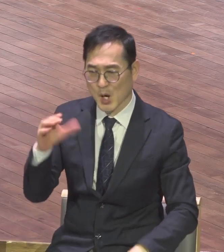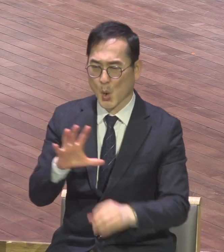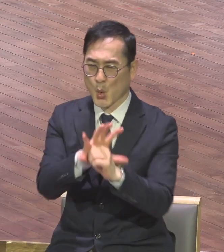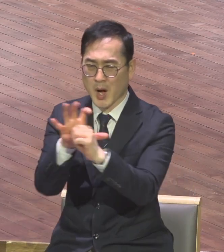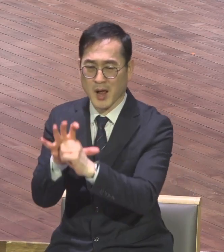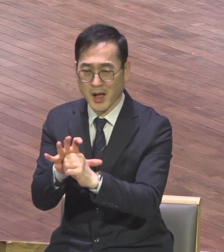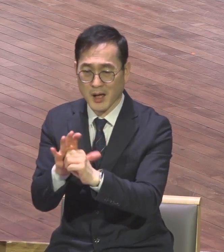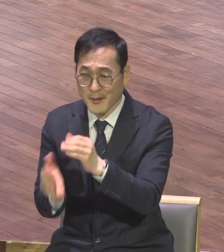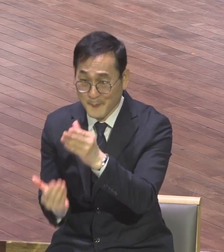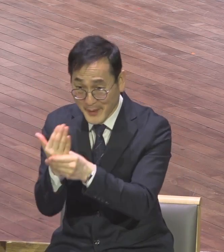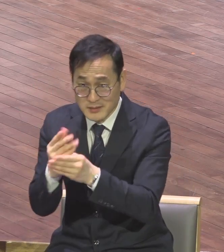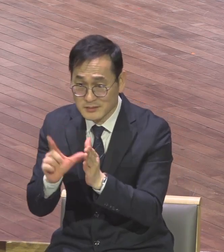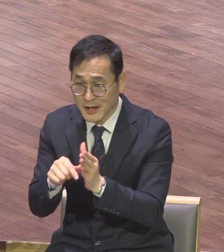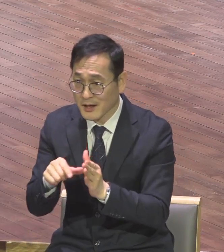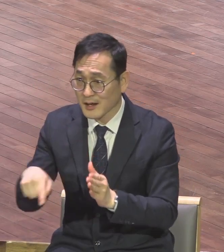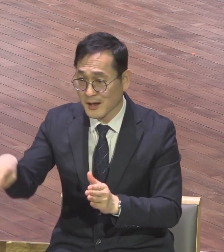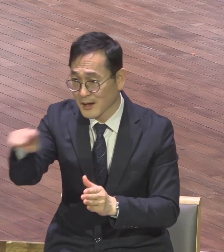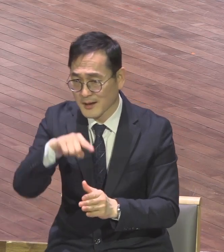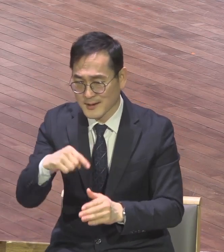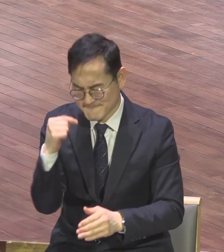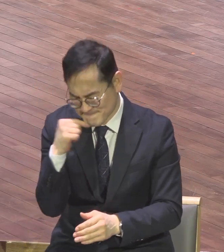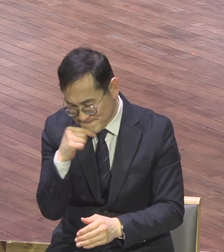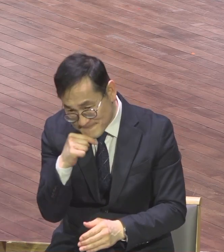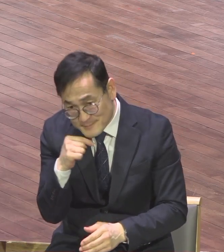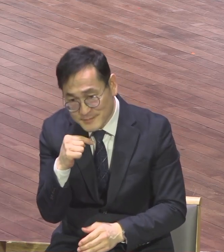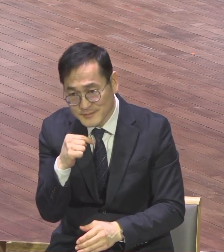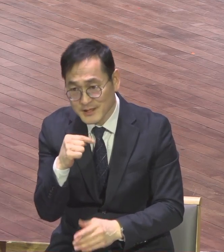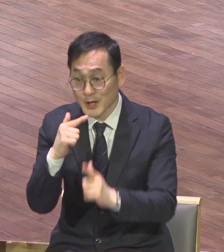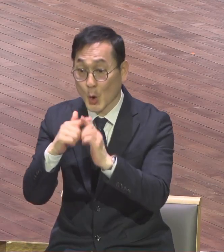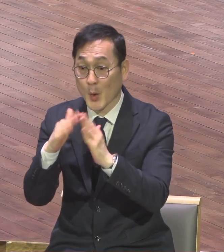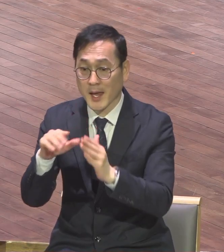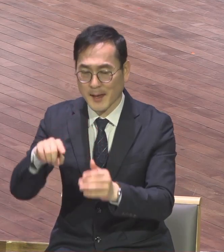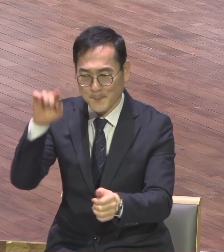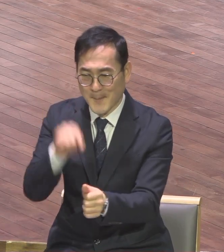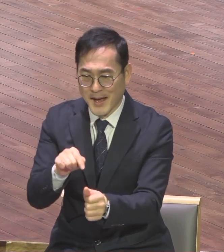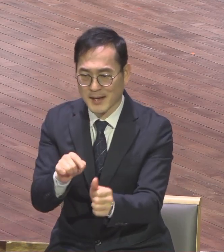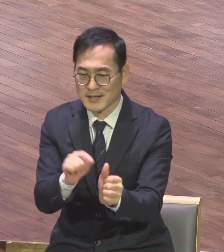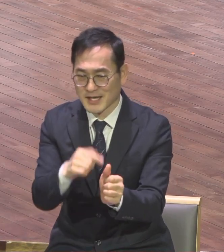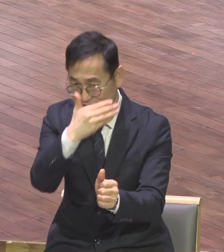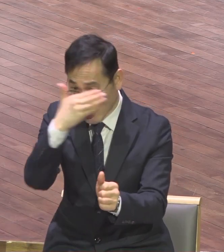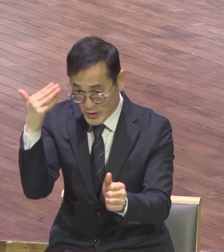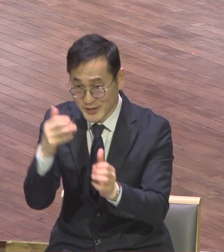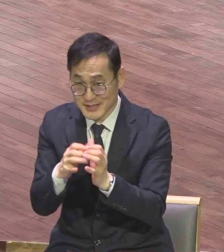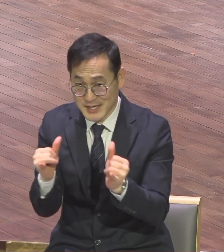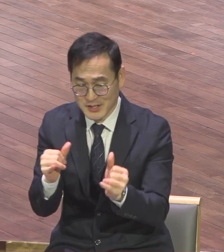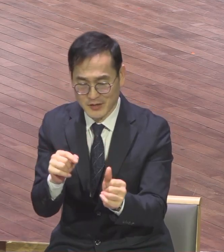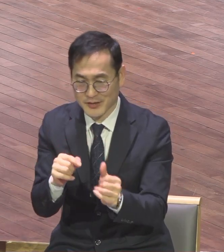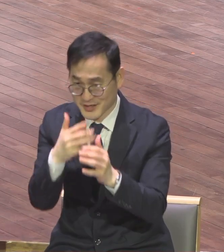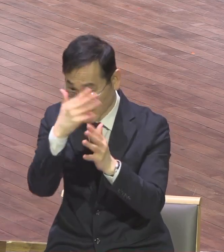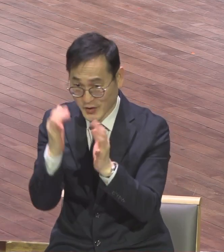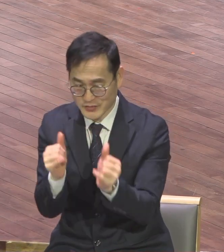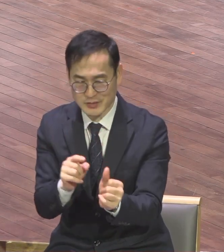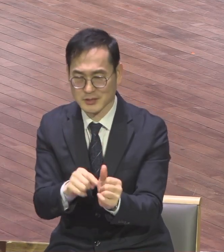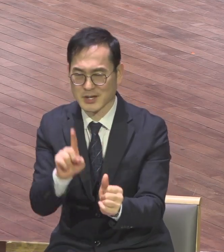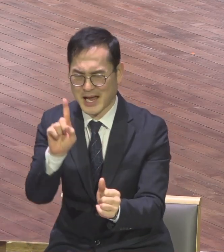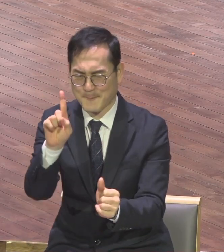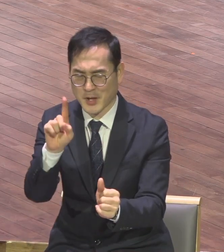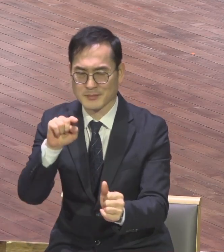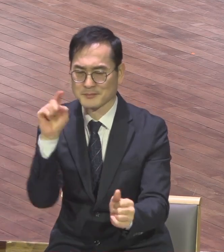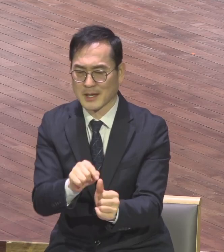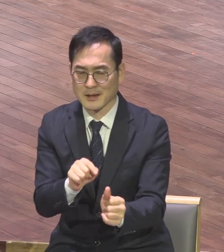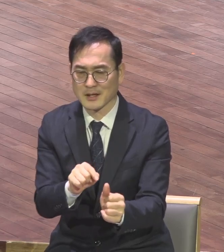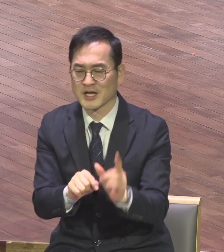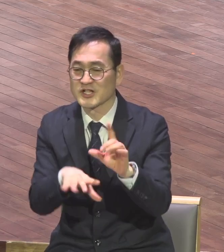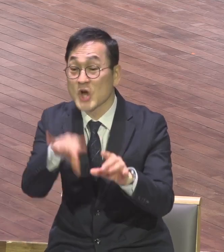엄청 엄격했었잖아요. 저희 교회 첫 확진자가 청년에서 나왔습니다. 이제 와서